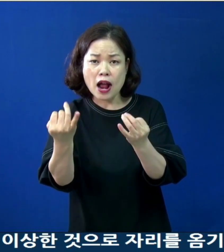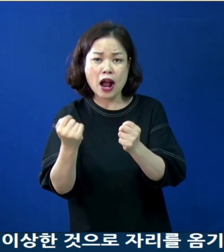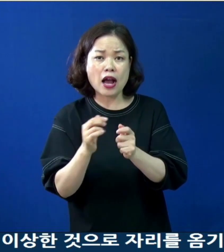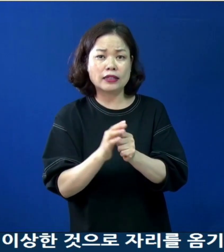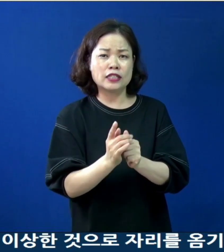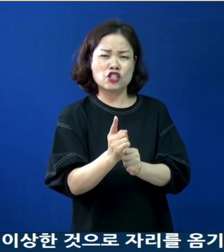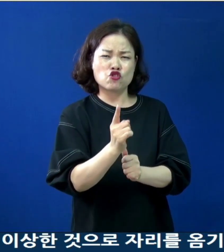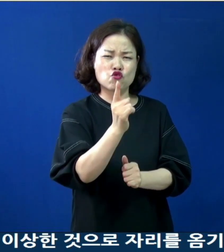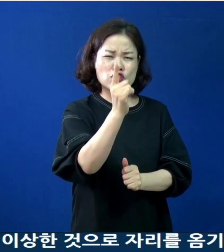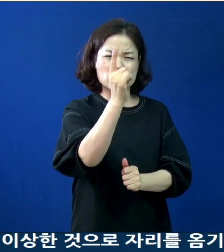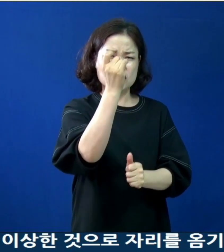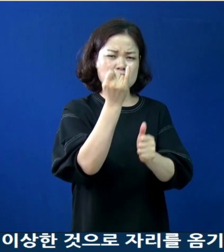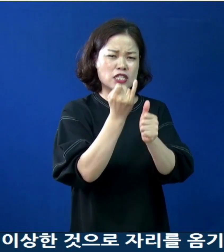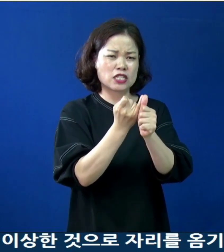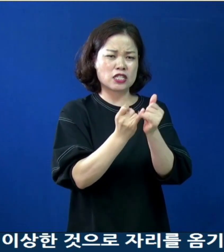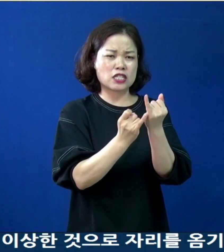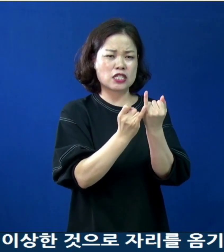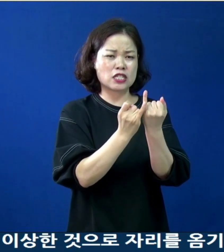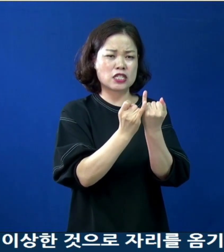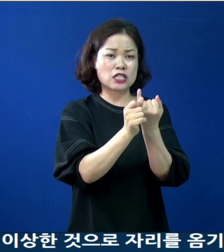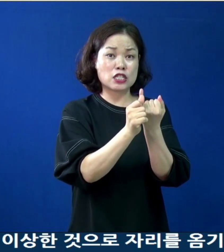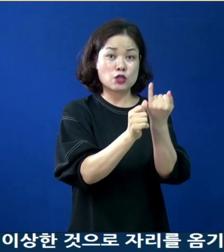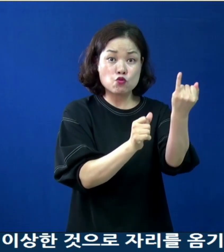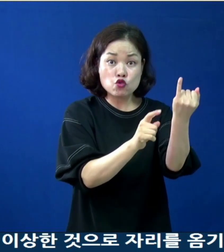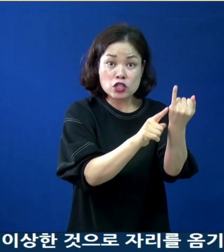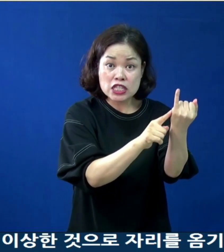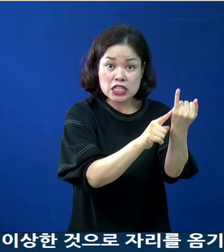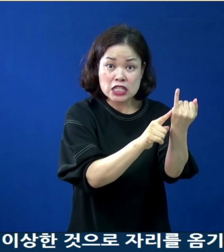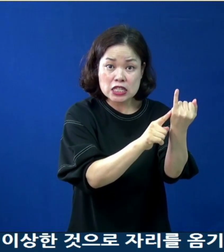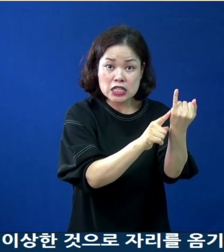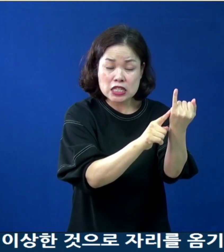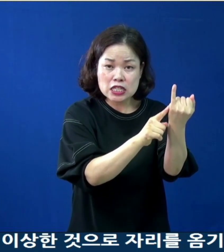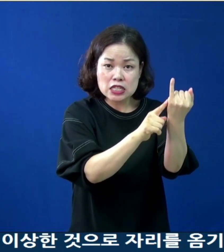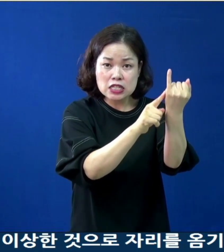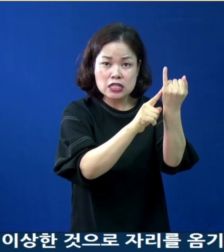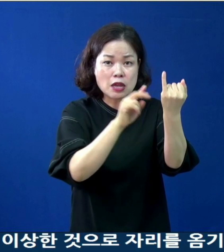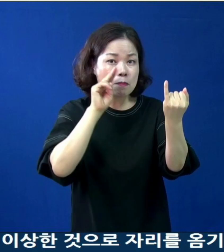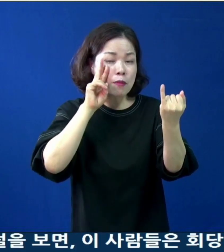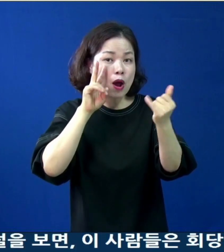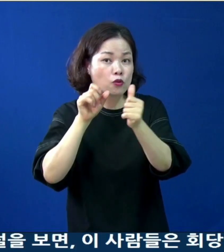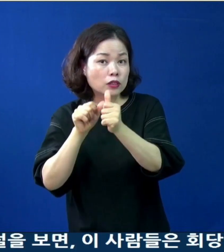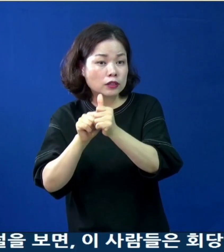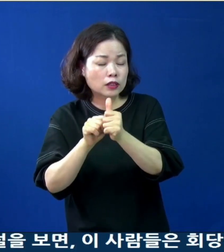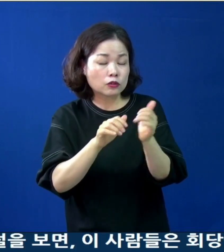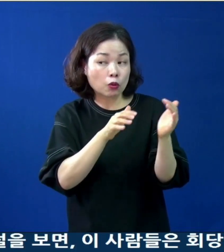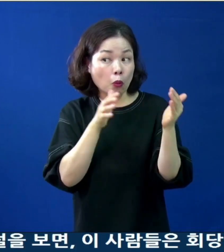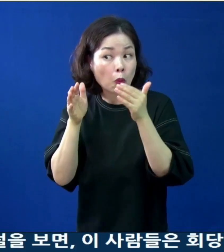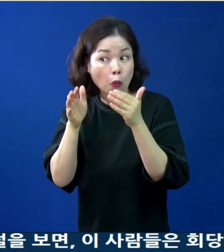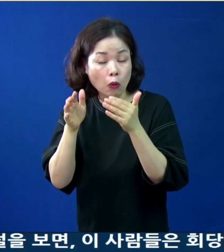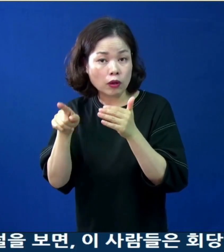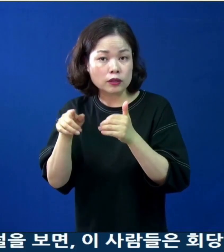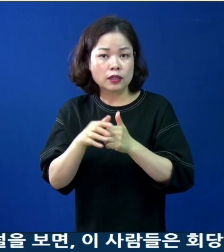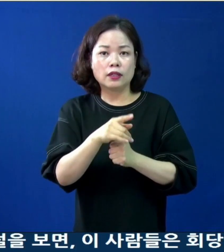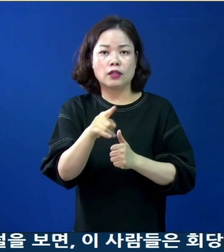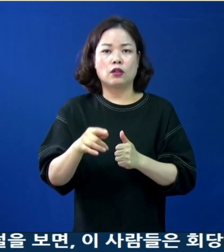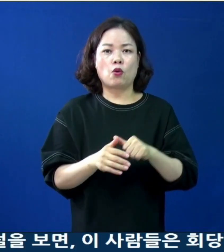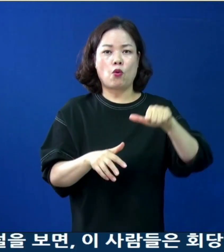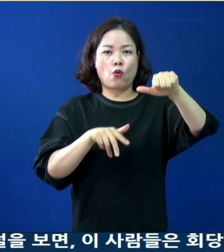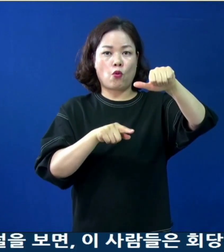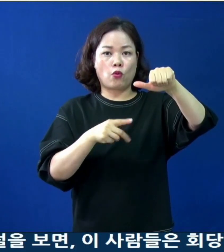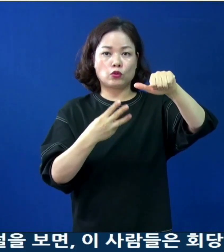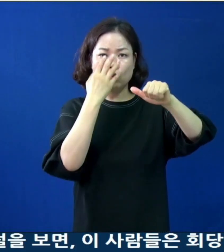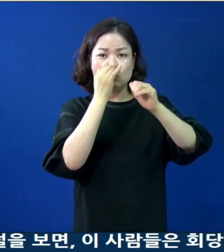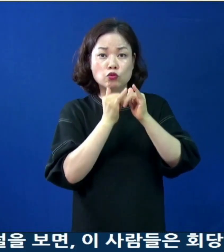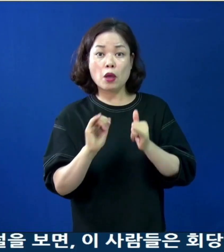귀부인도 있어서 이들이 바울과 실라 쪽으로 확 기울어진 겁니다. 자, 그러니 5절을 보면